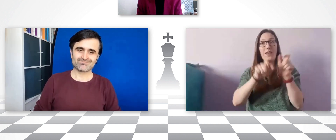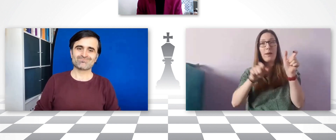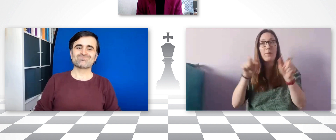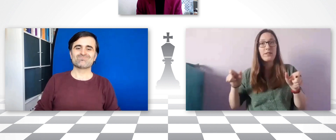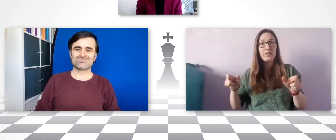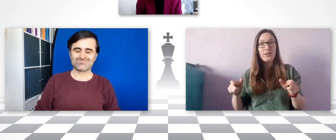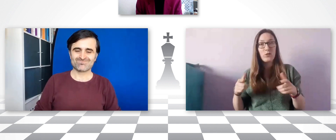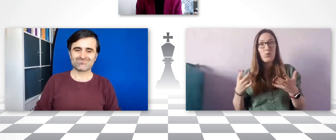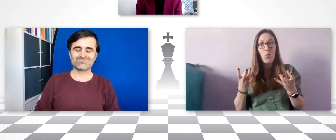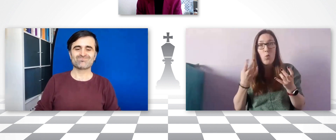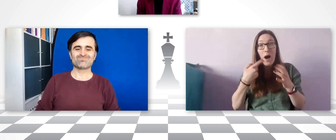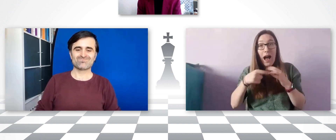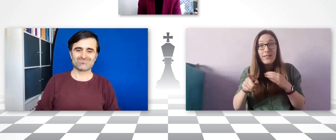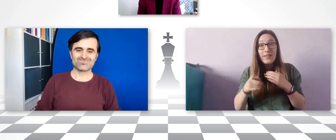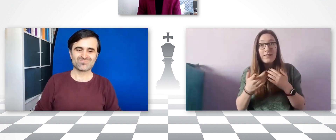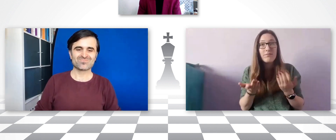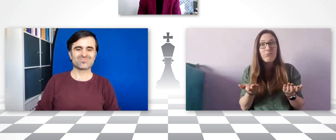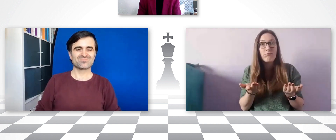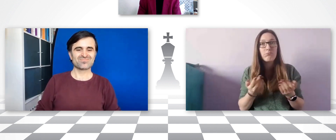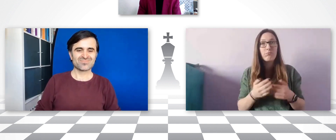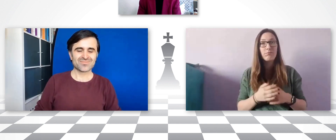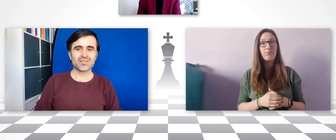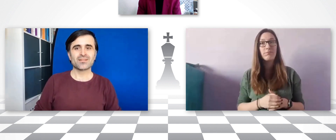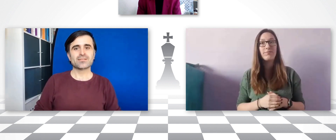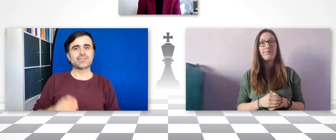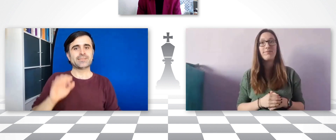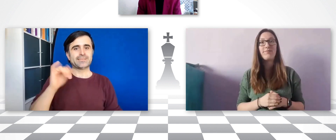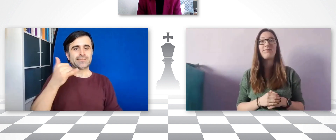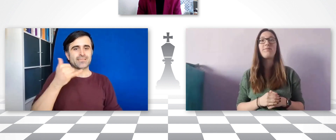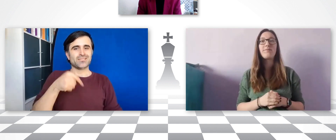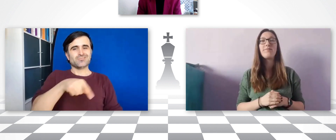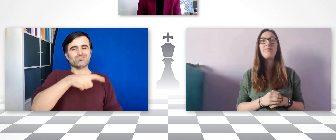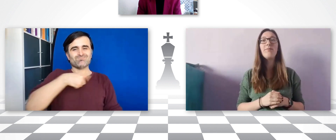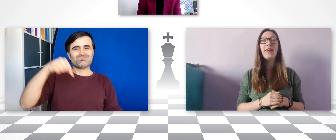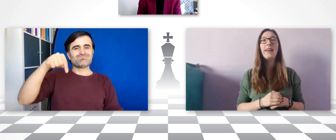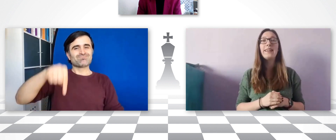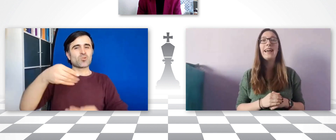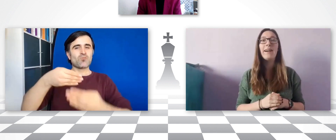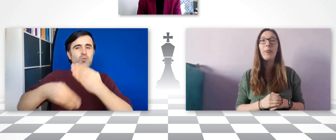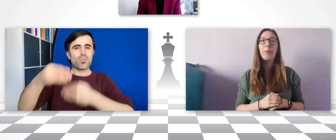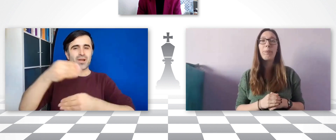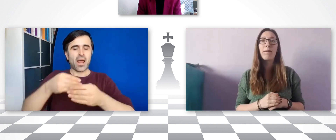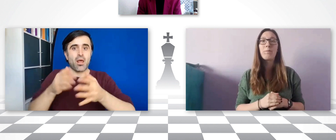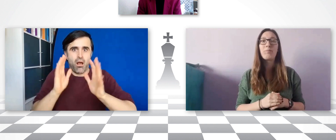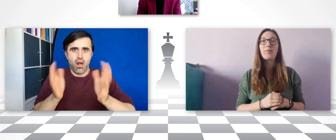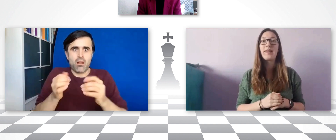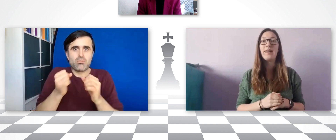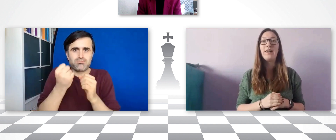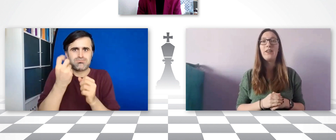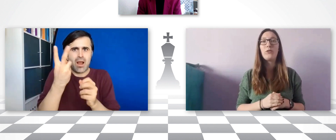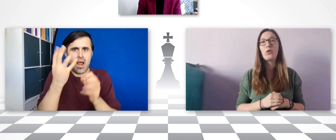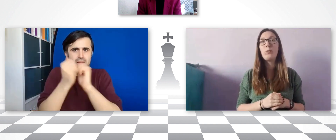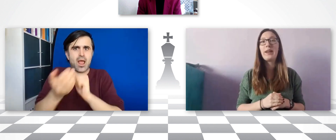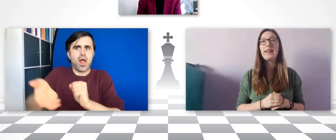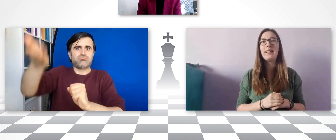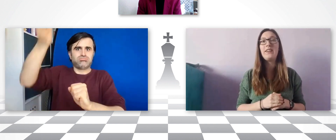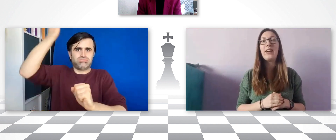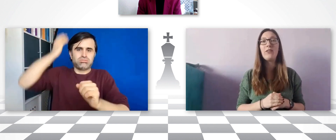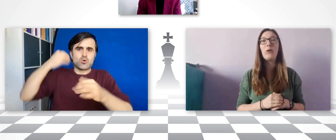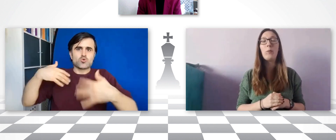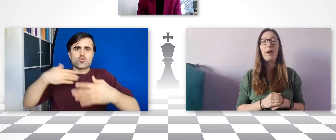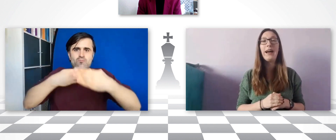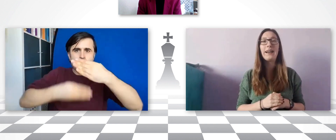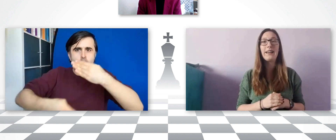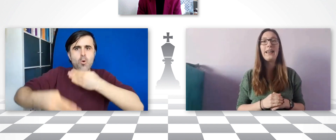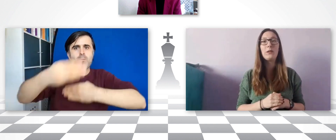het ervoor? Ja, De voorbereidingen die